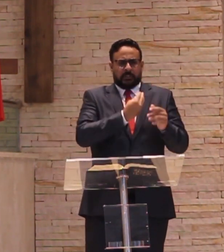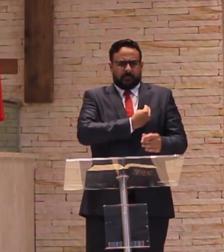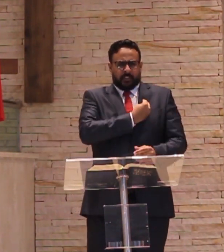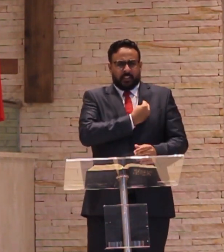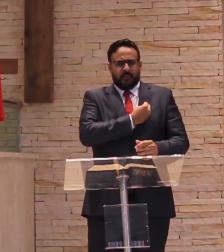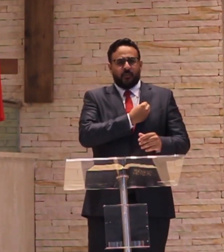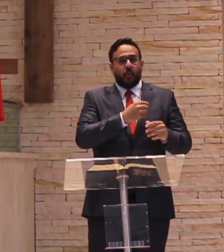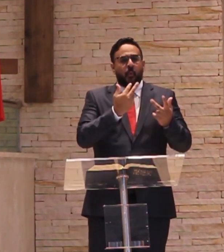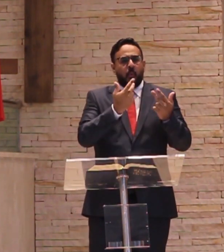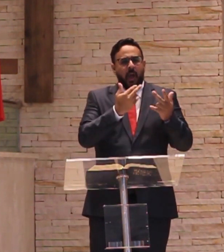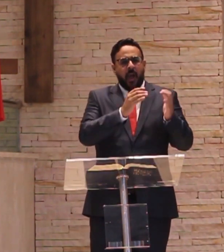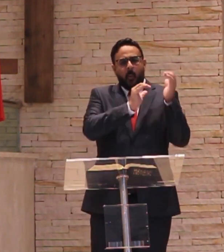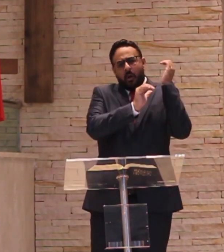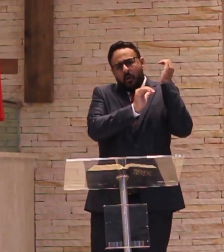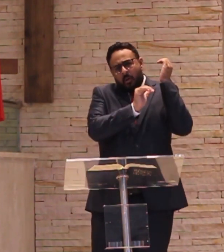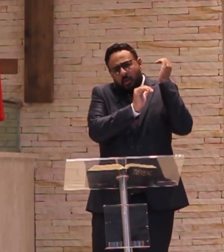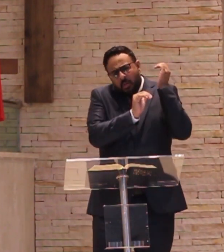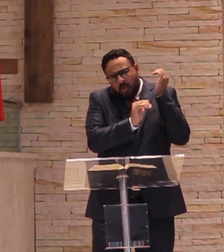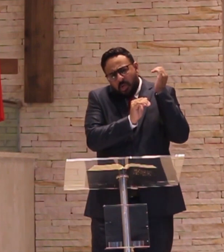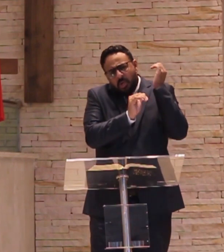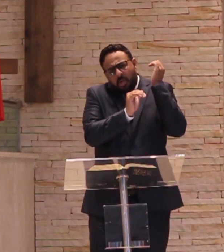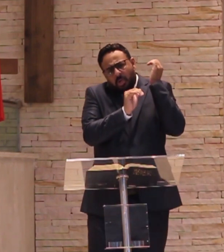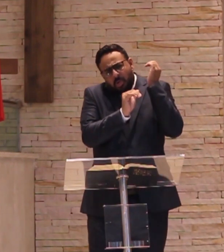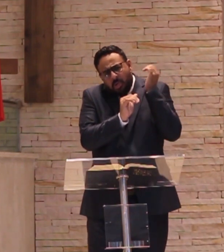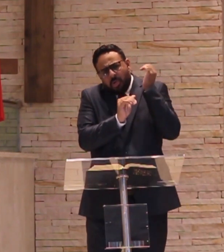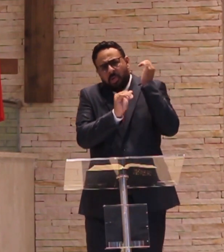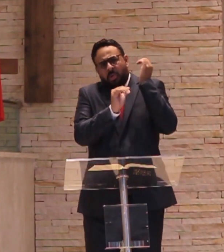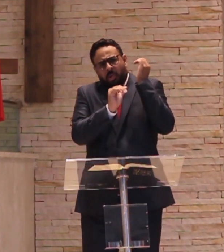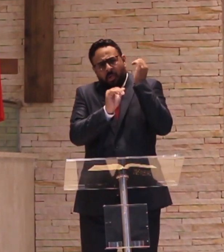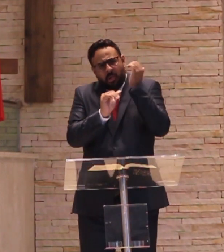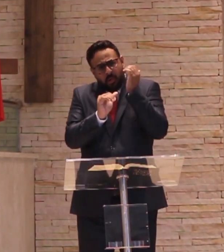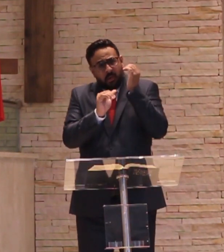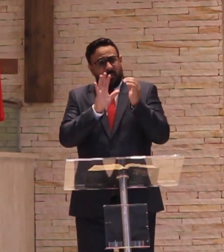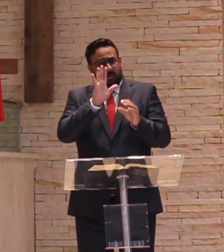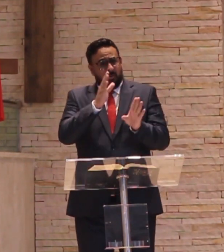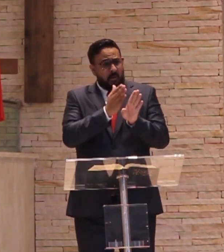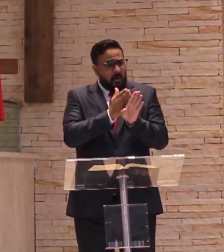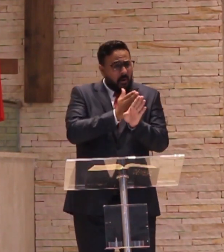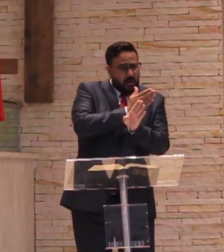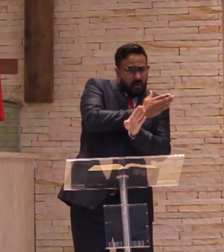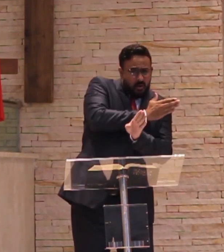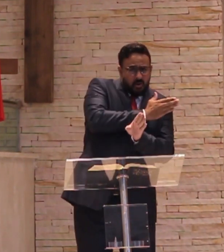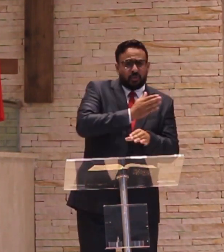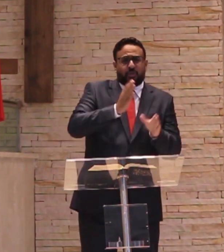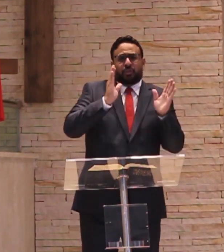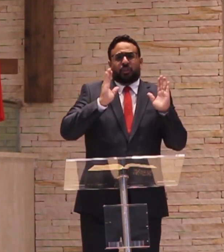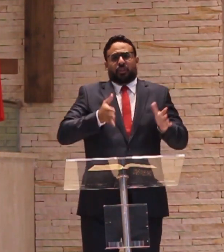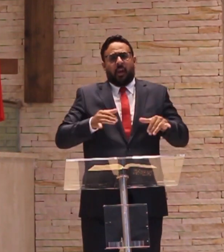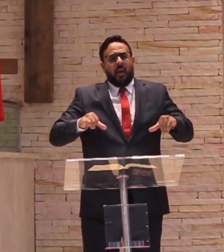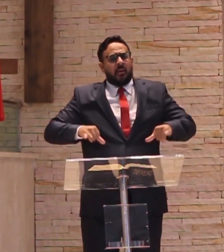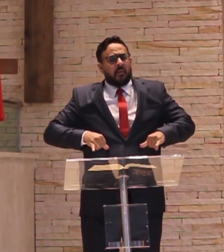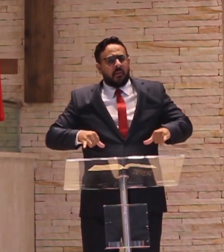que talvez fosse um dos piores sofrimentos a um condenado de toda a história da